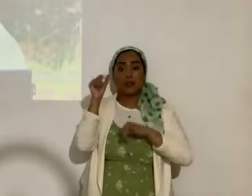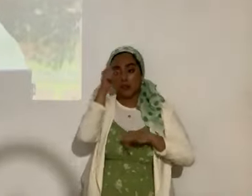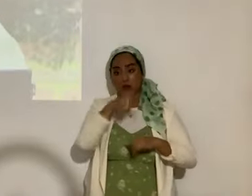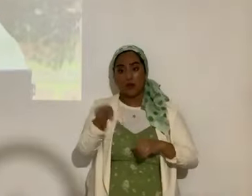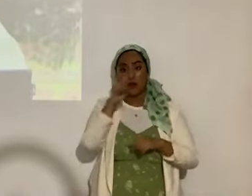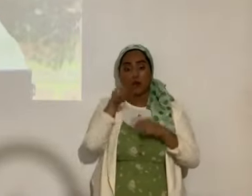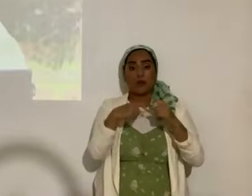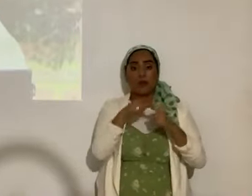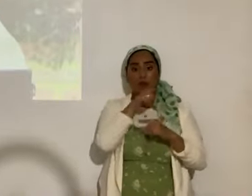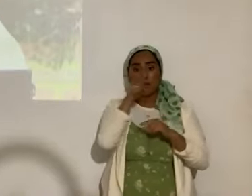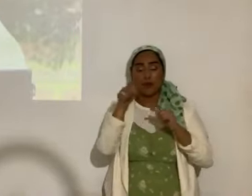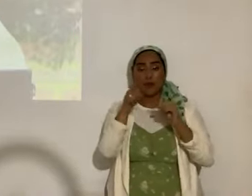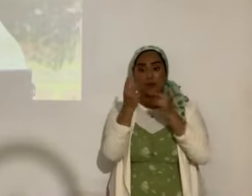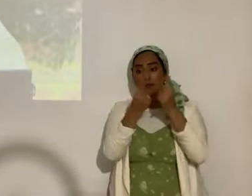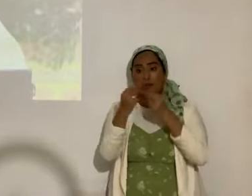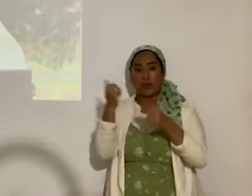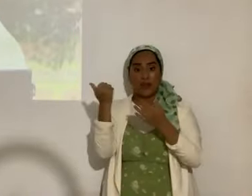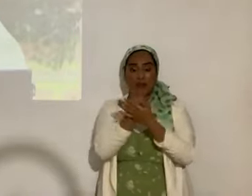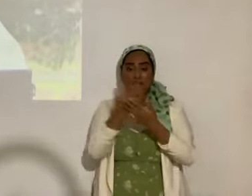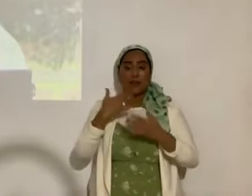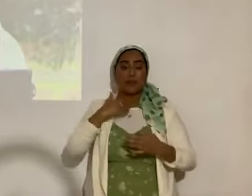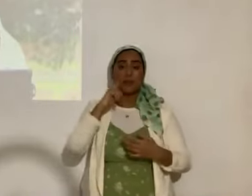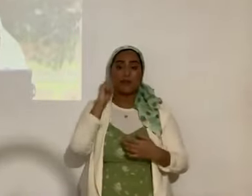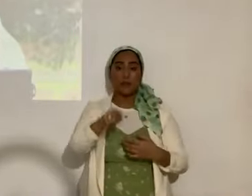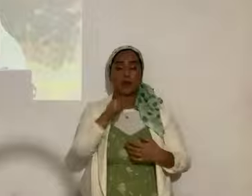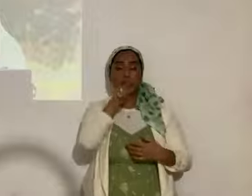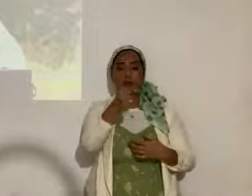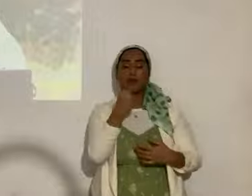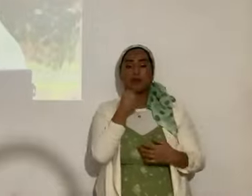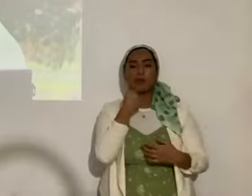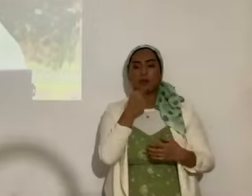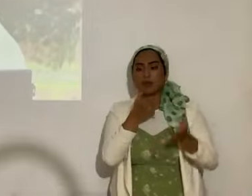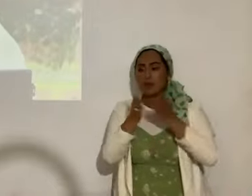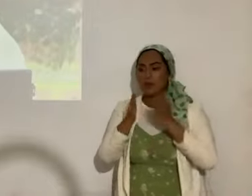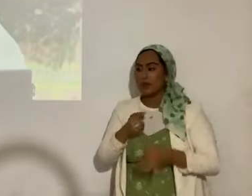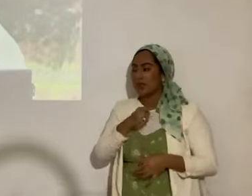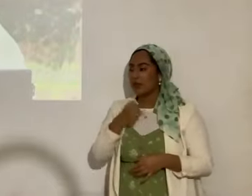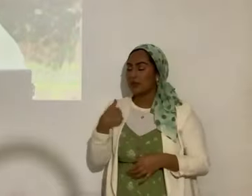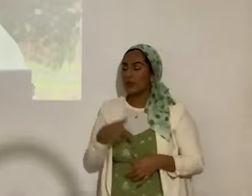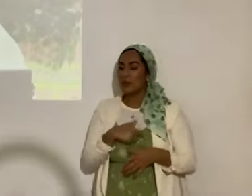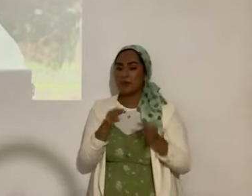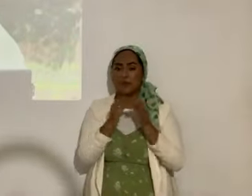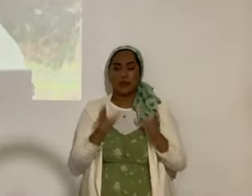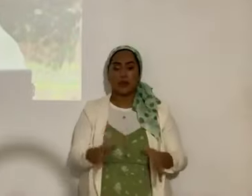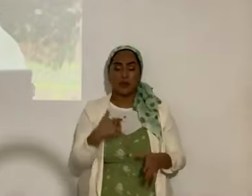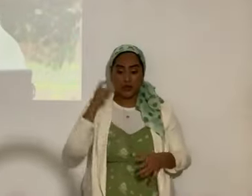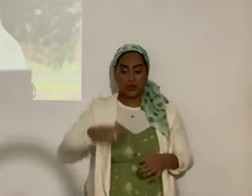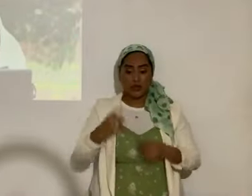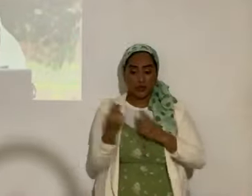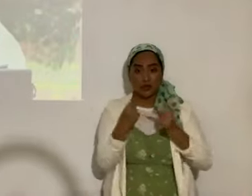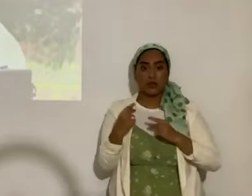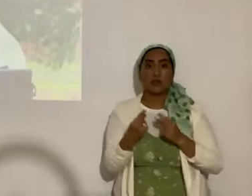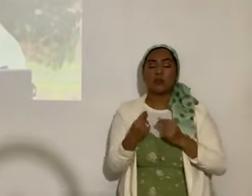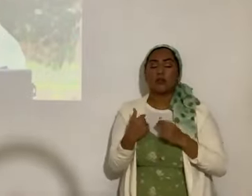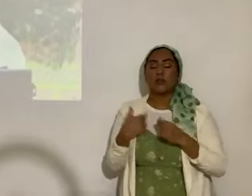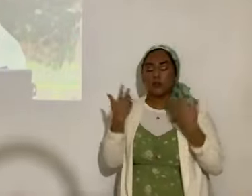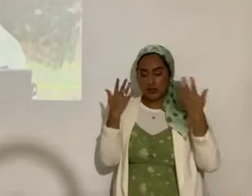vosotros cuando hayáis hecho todo lo que os he ordenado decir siervos inútiles somos pues lo que debíamos hacer